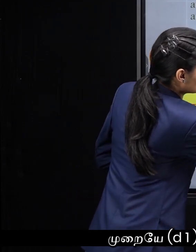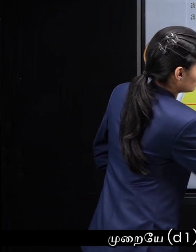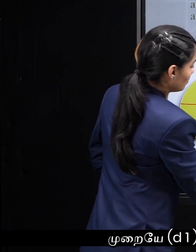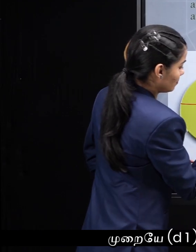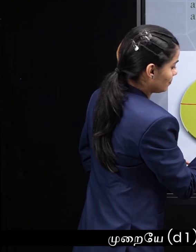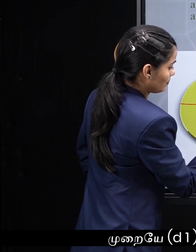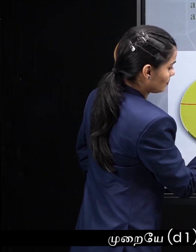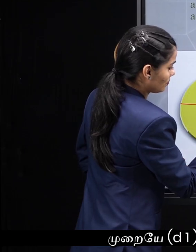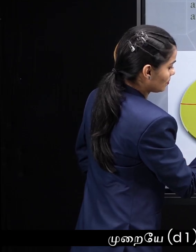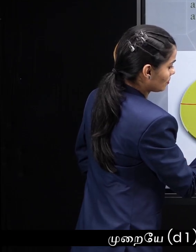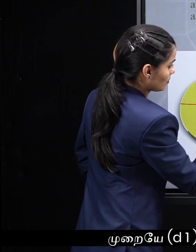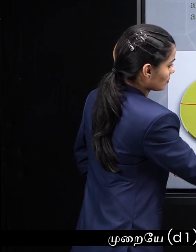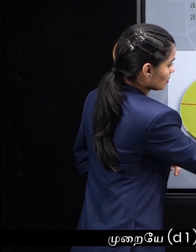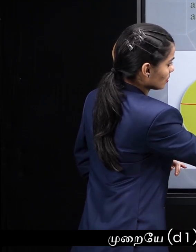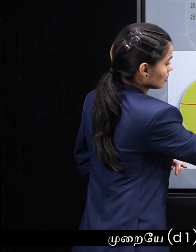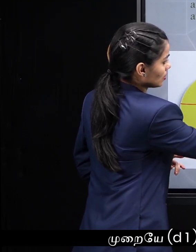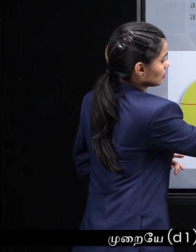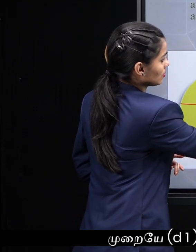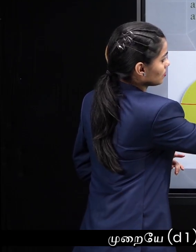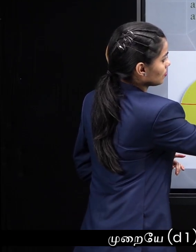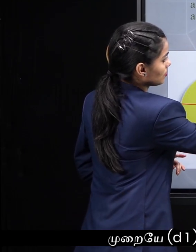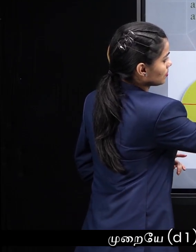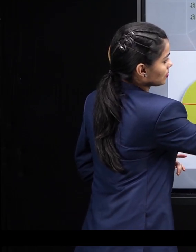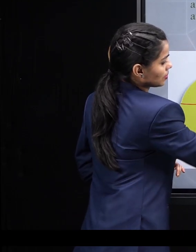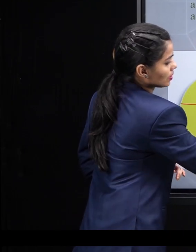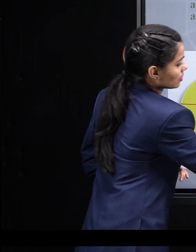கீழிலக்கம் 2 போன்ற விட்டம் கொண்டதாக கருதுங்கள்.